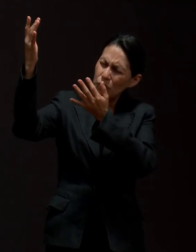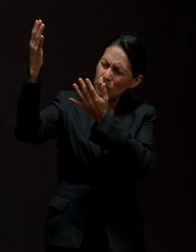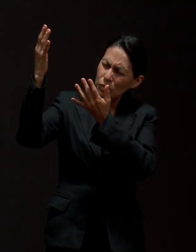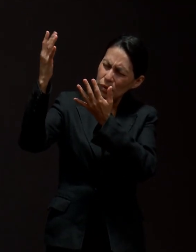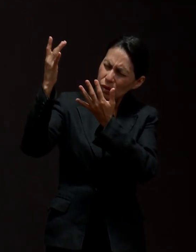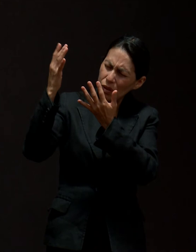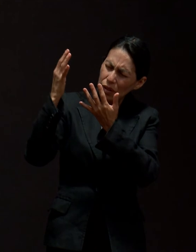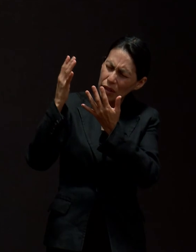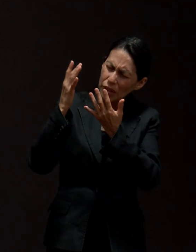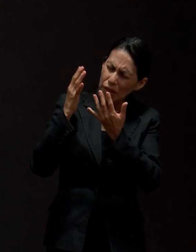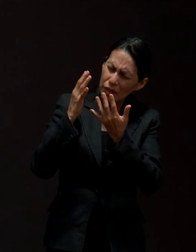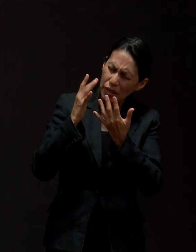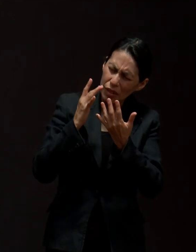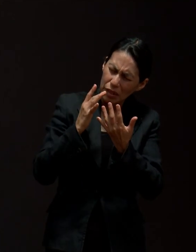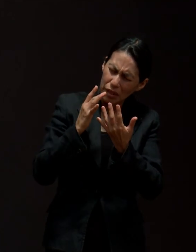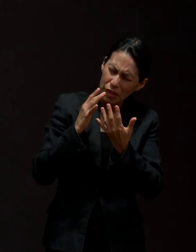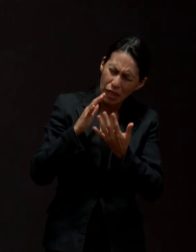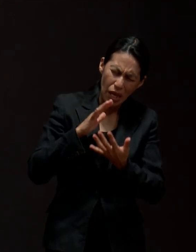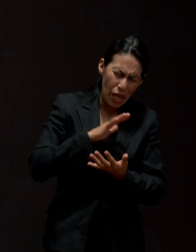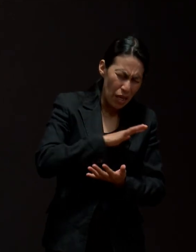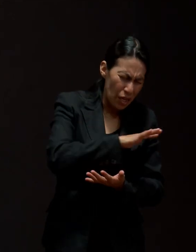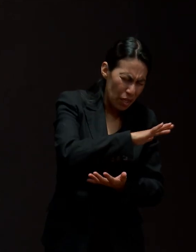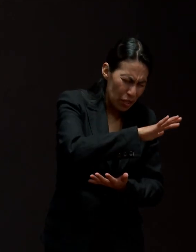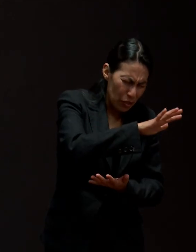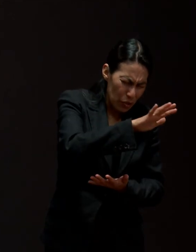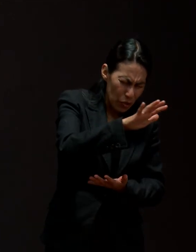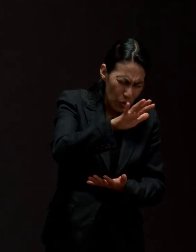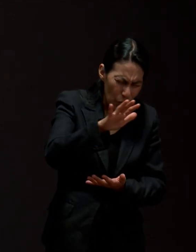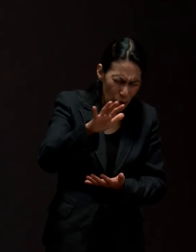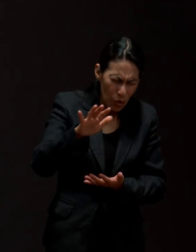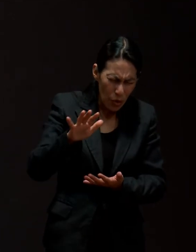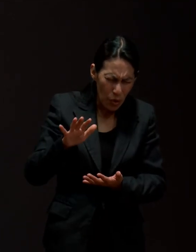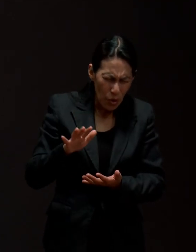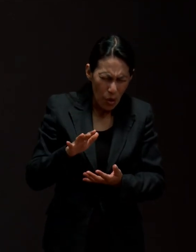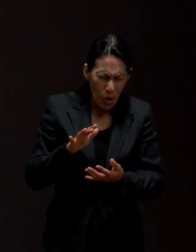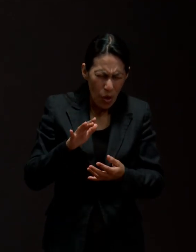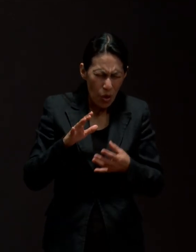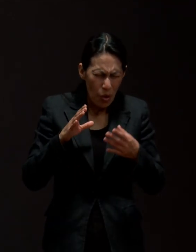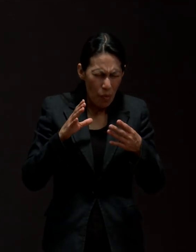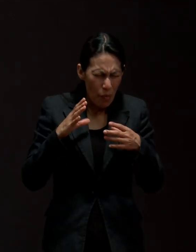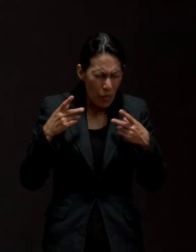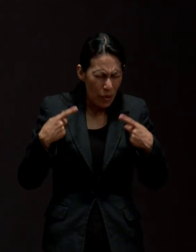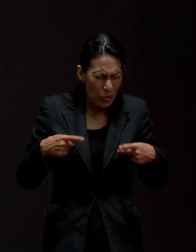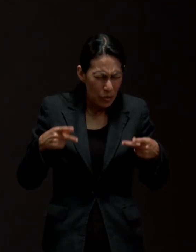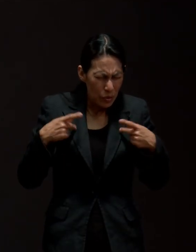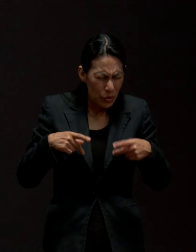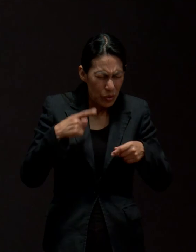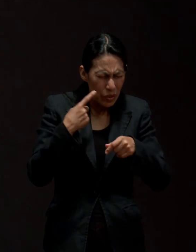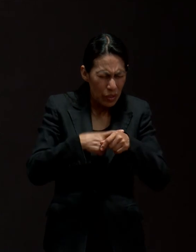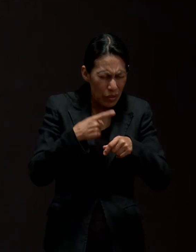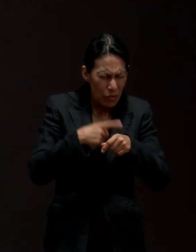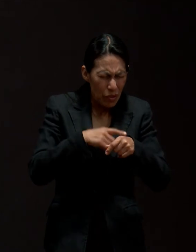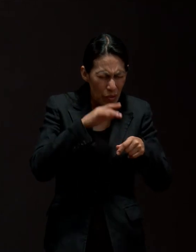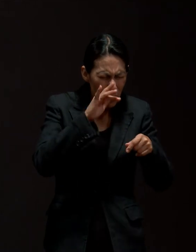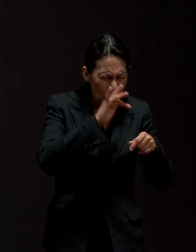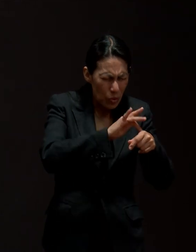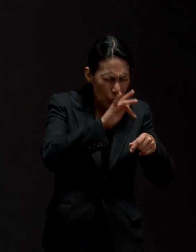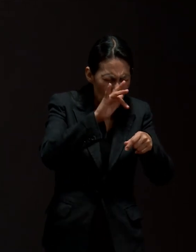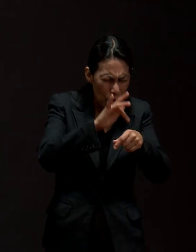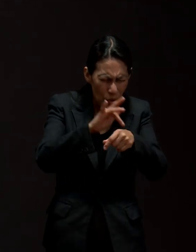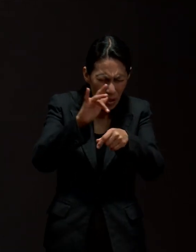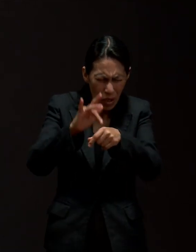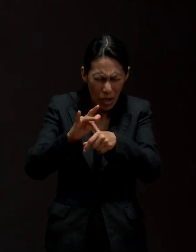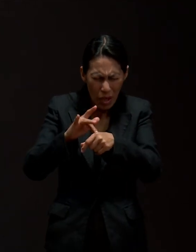para venir a la tierra y tocar cuerpos enfermos, tocar